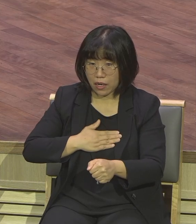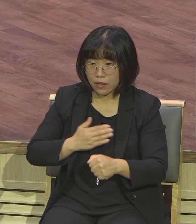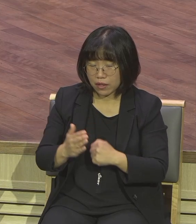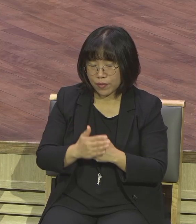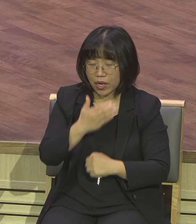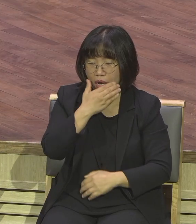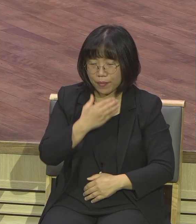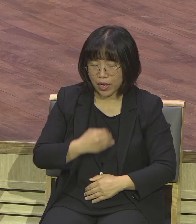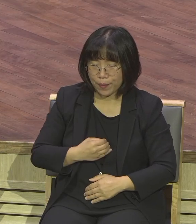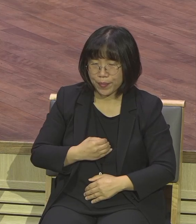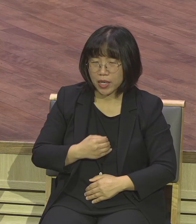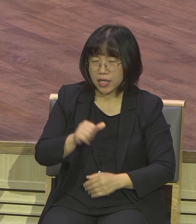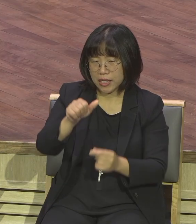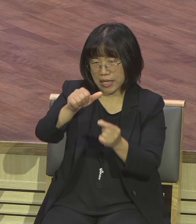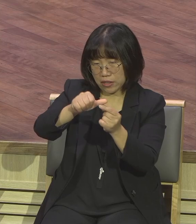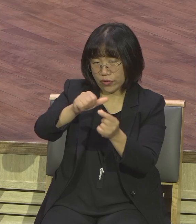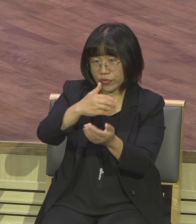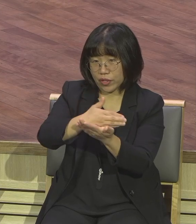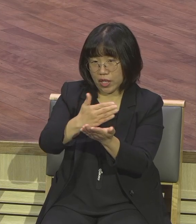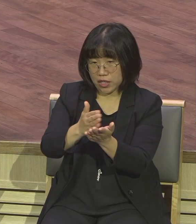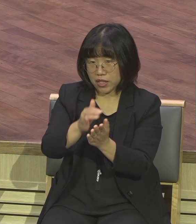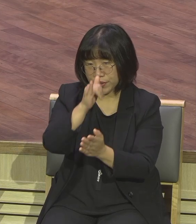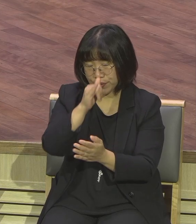나와요. 창세기